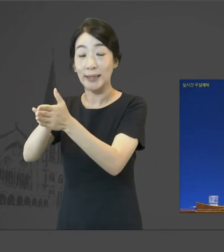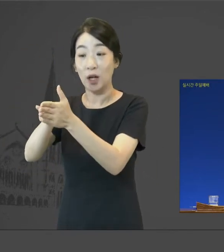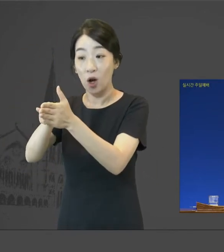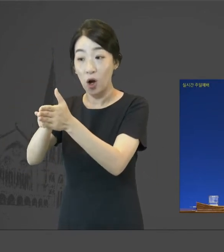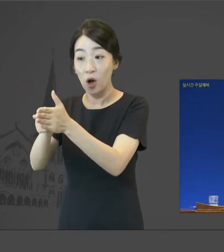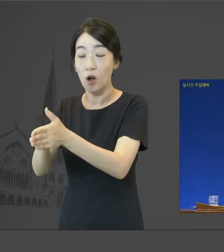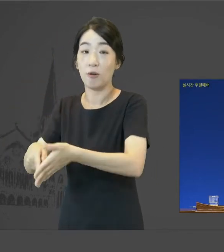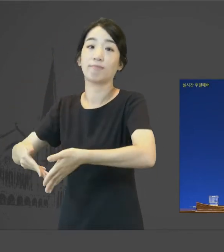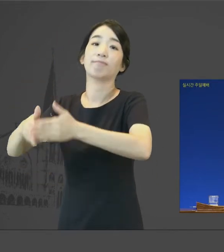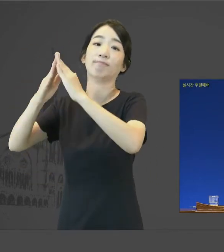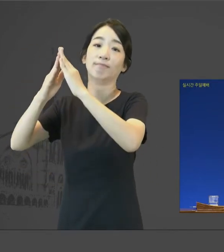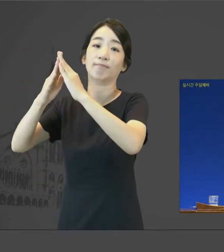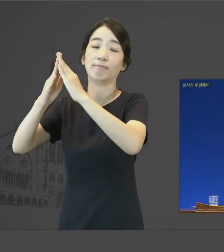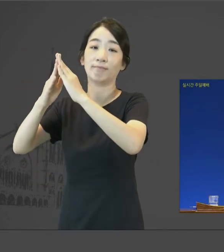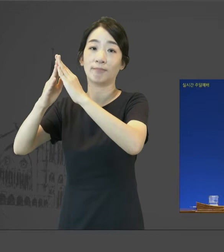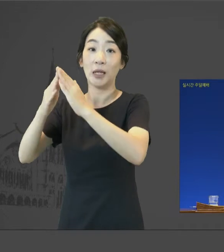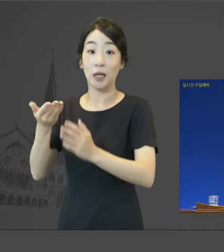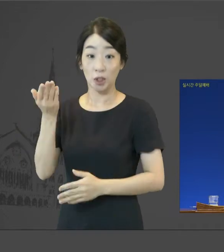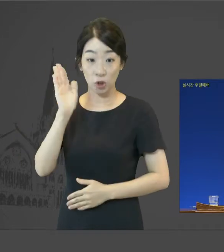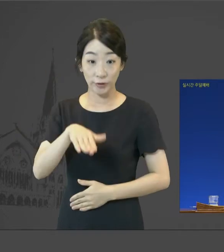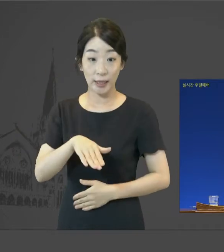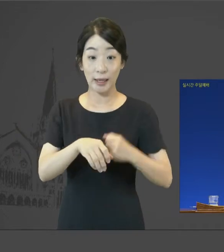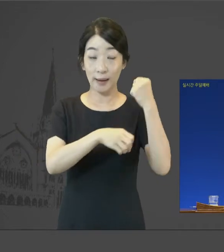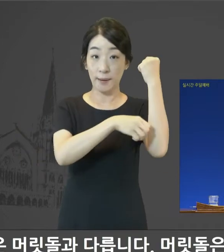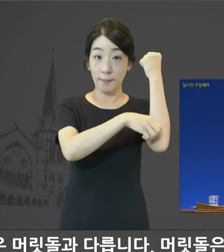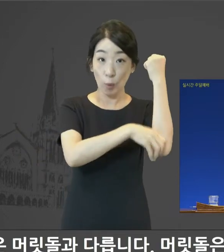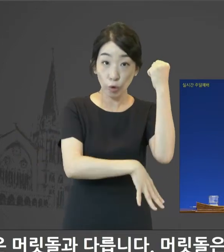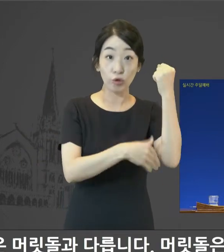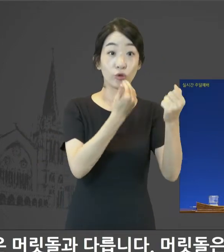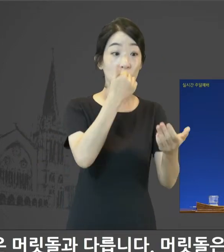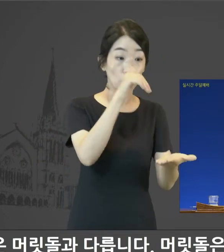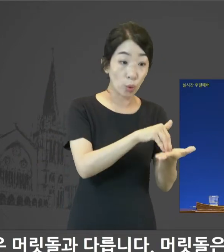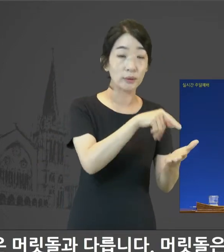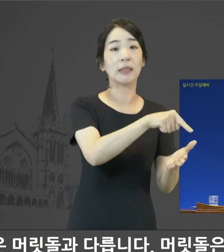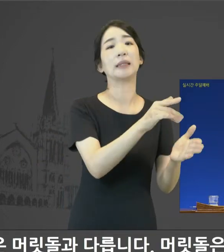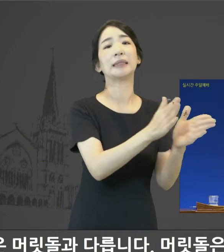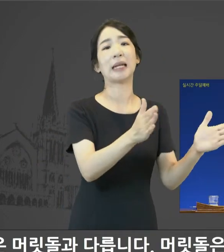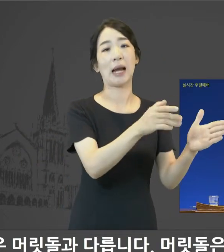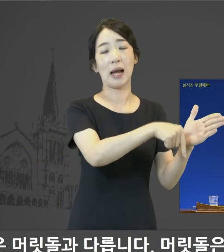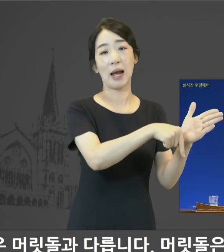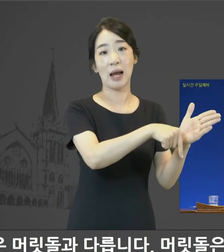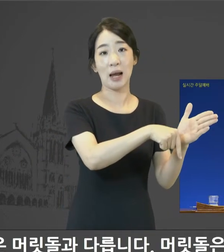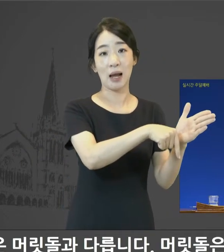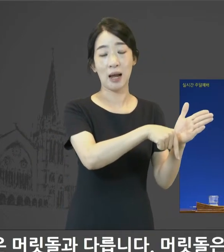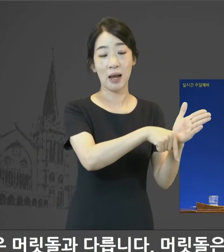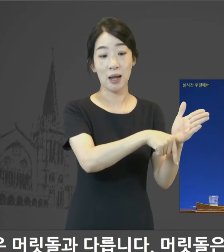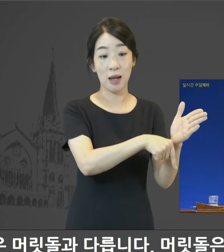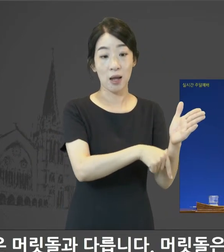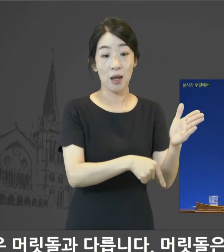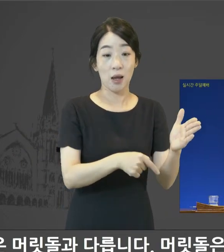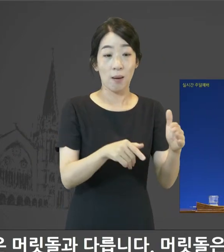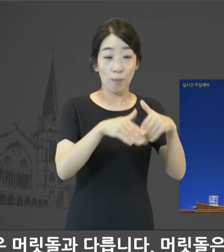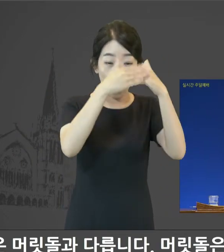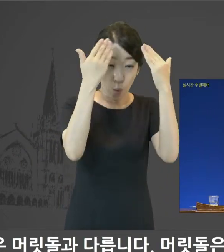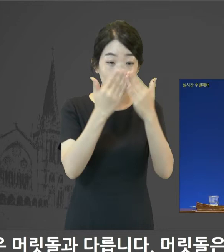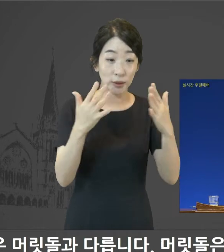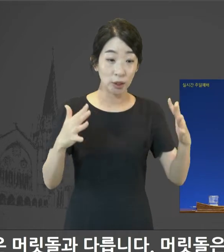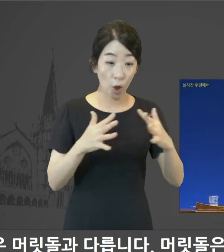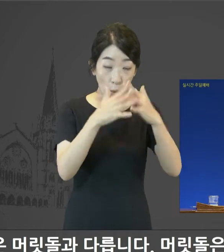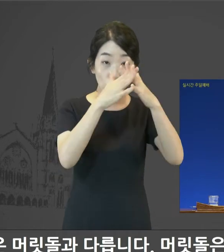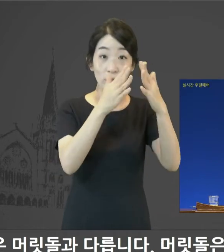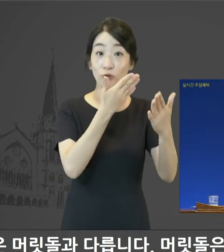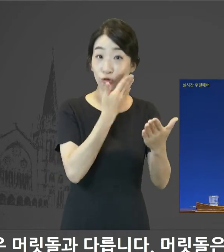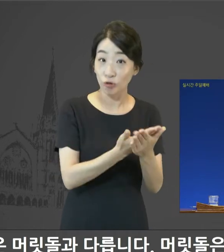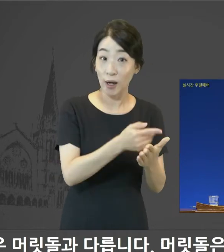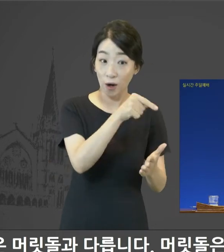시작할 때 거기서부터 시작이 되는 거예요. 시작점이에요. 시작점. 모든 건물의 중요한 부분은 이